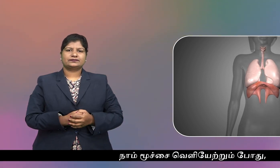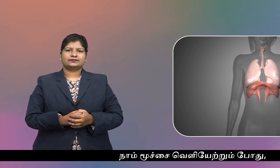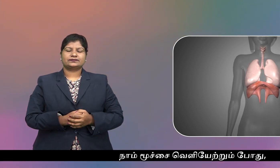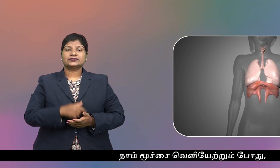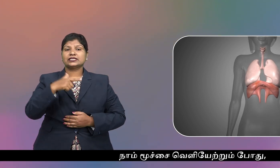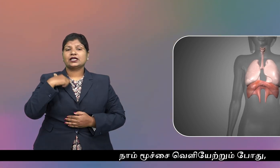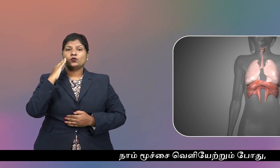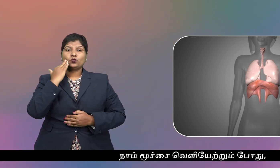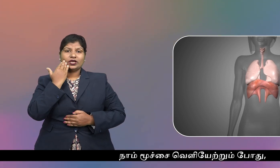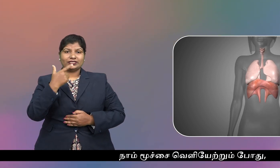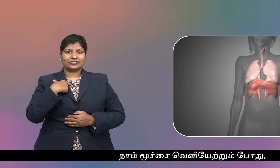நாம் மூச்சை வெளியேற்றும் போது